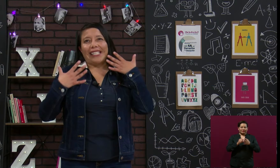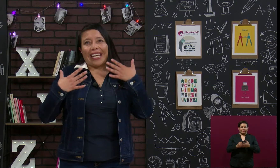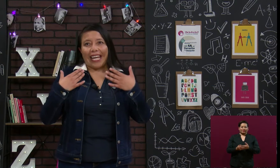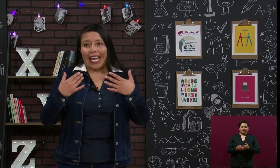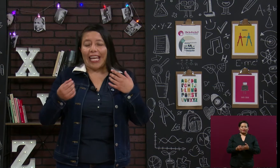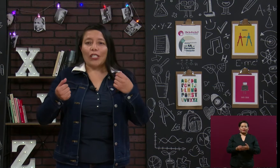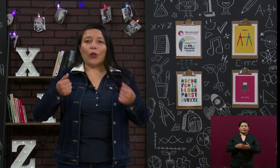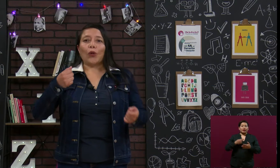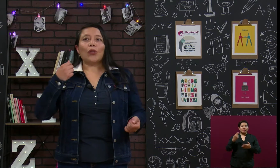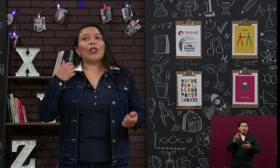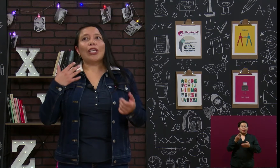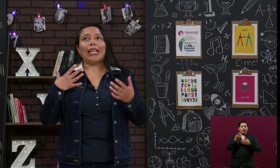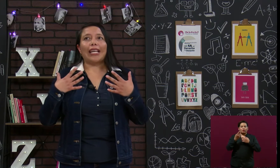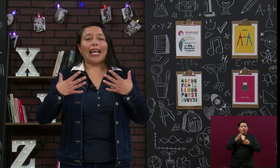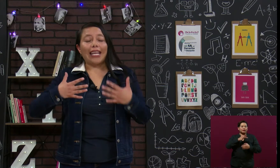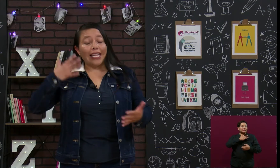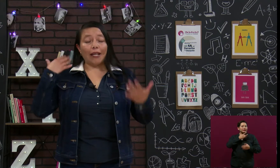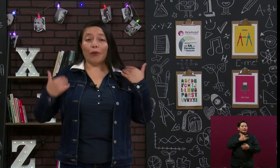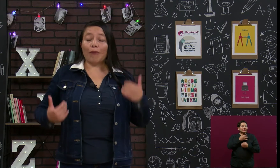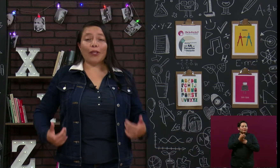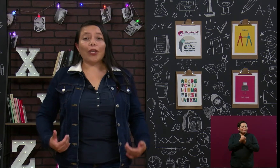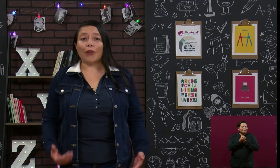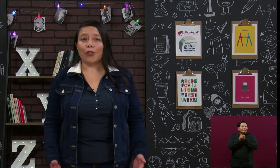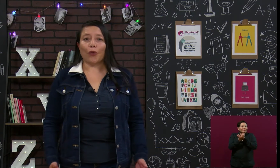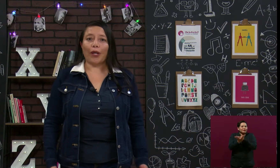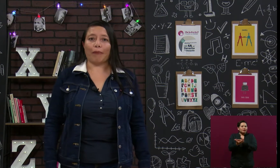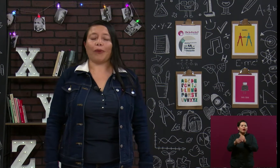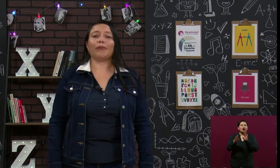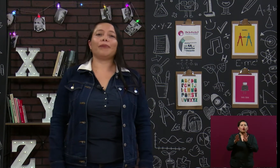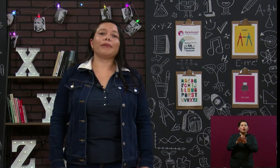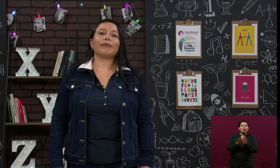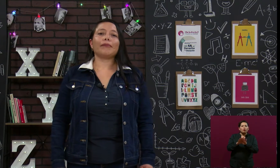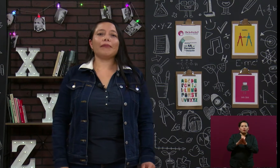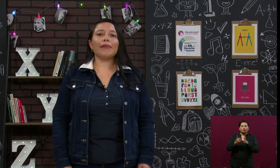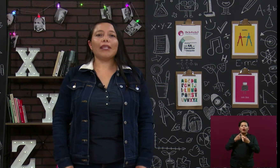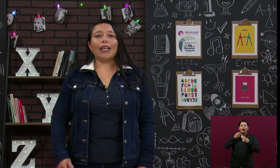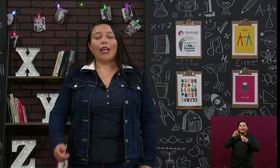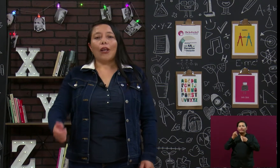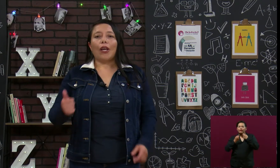a través de gestos y del movimiento de nuestro cuerpo.